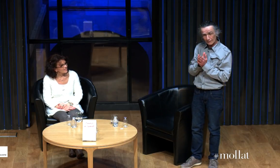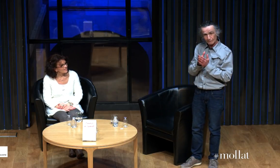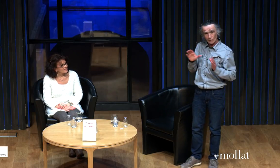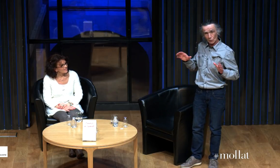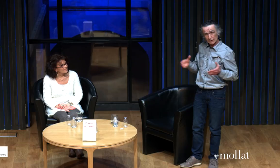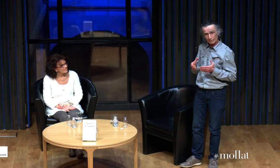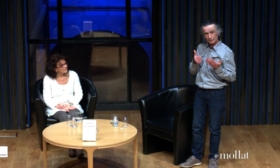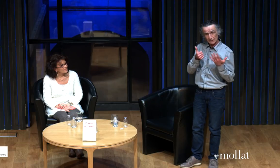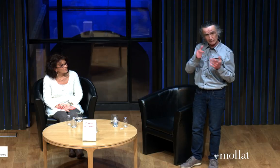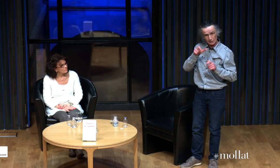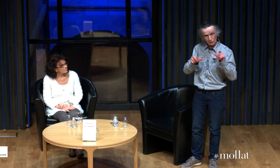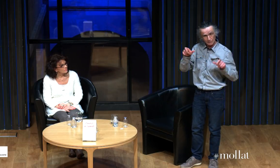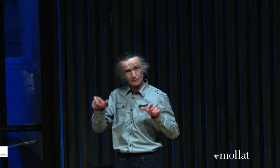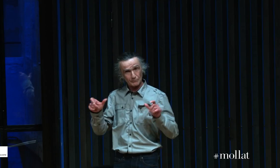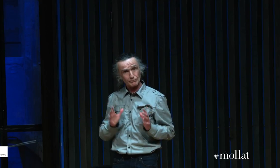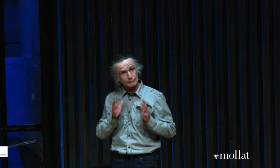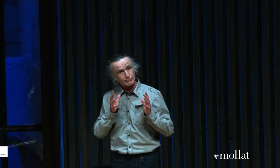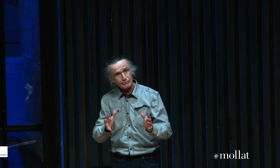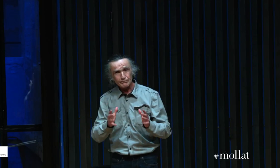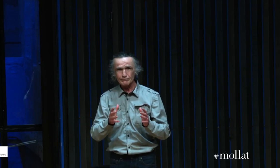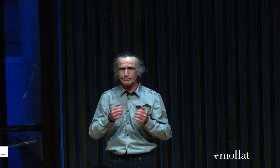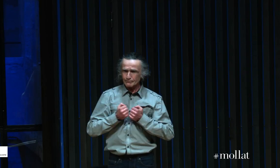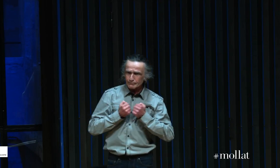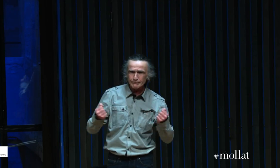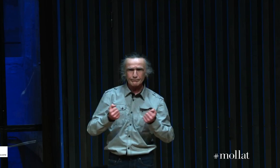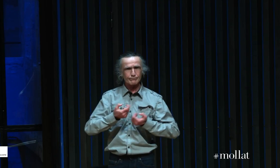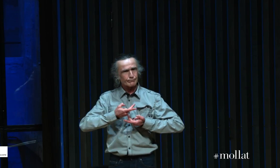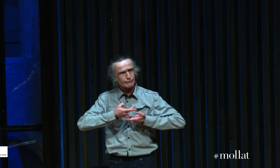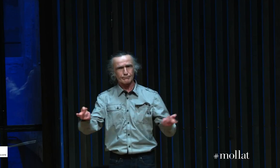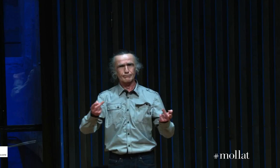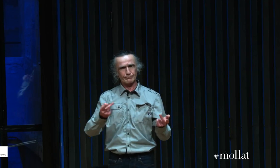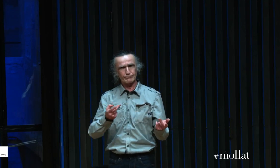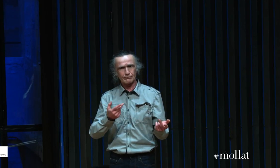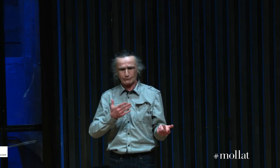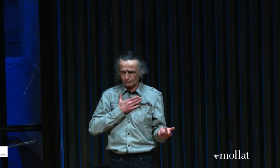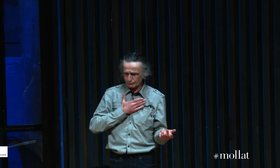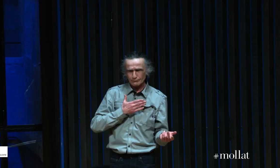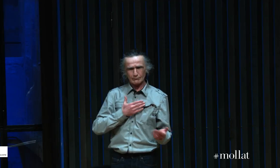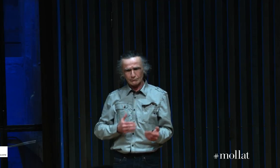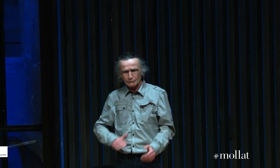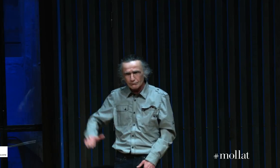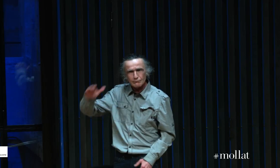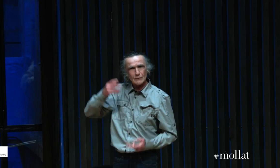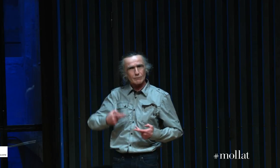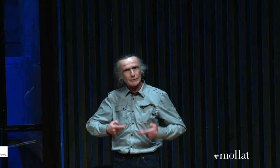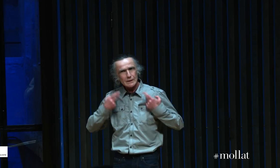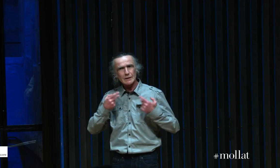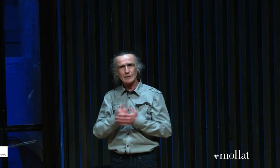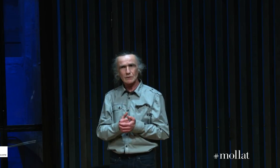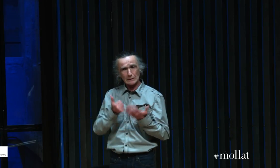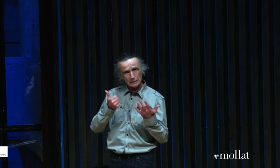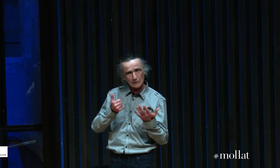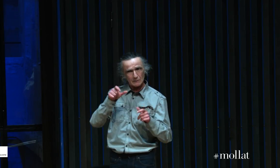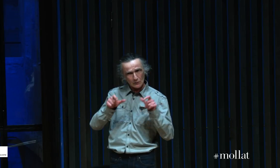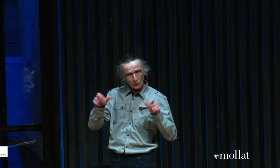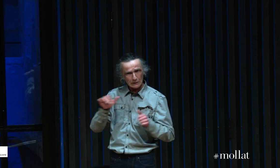quelques écrits et cet ouvrage permet de regrouper 6 témoignages, 6 ouvertures de vie, des choses où on